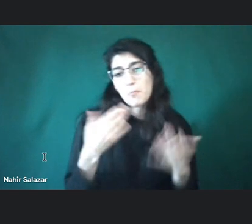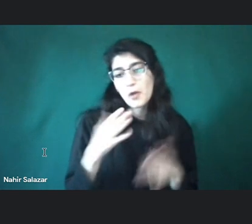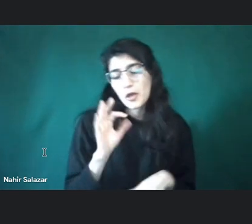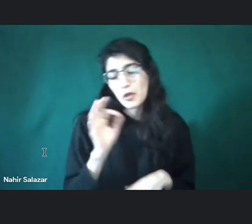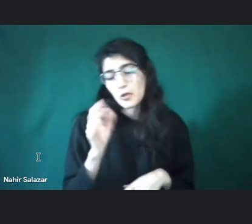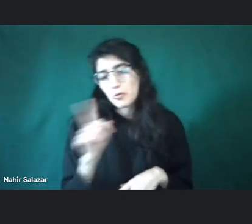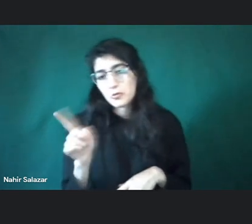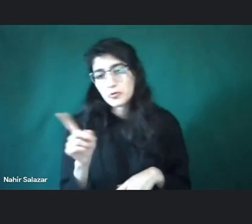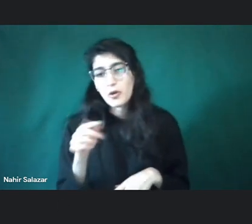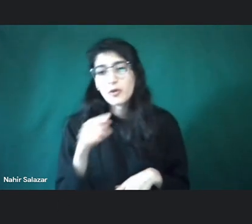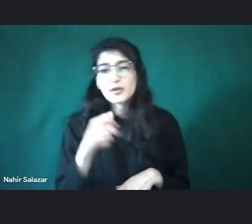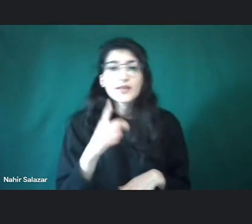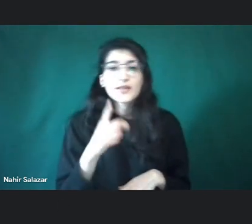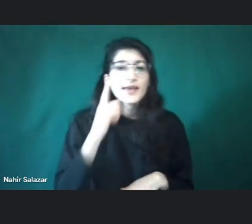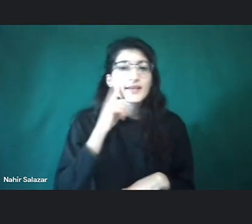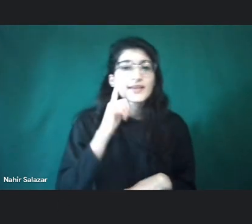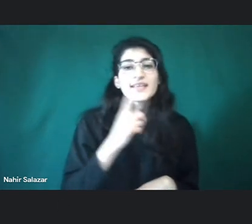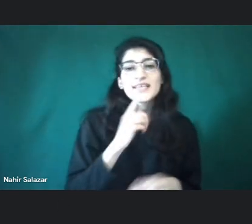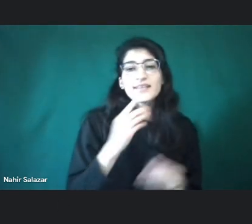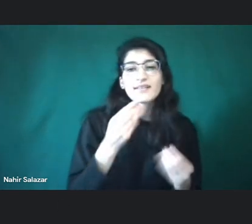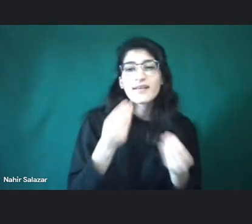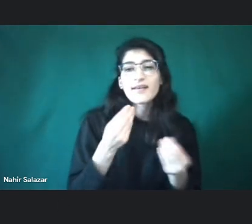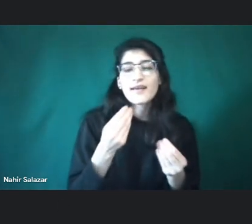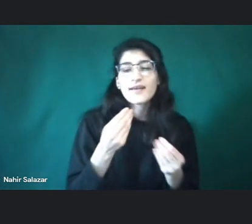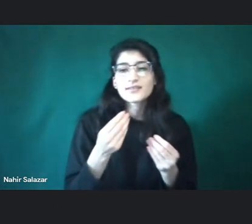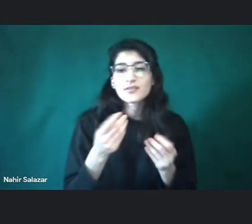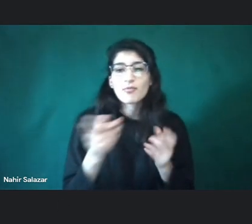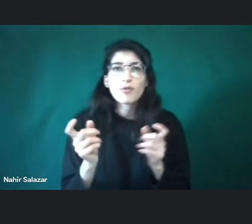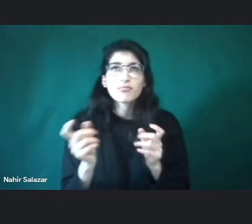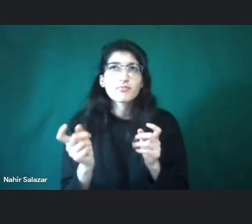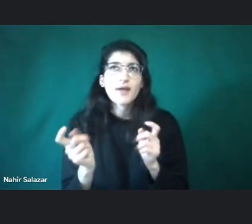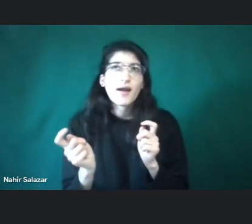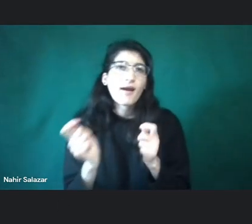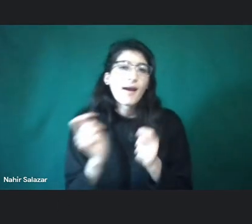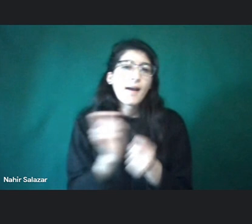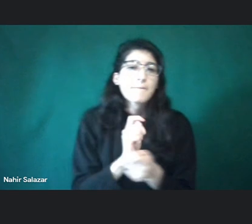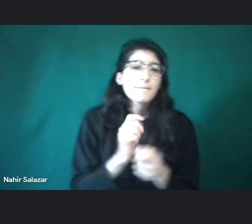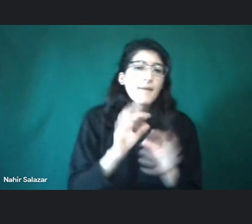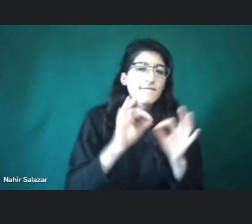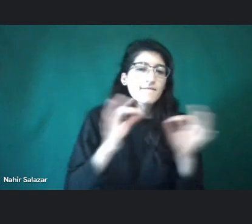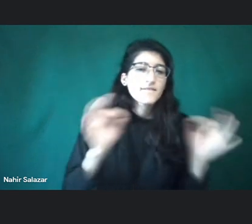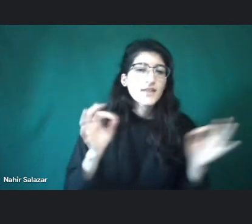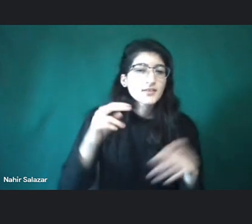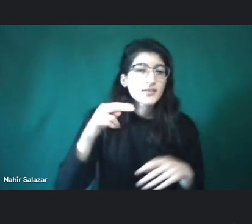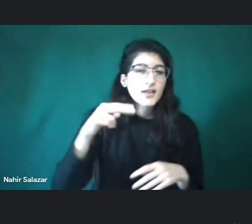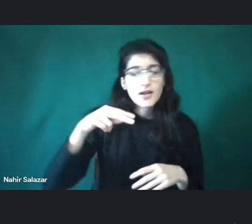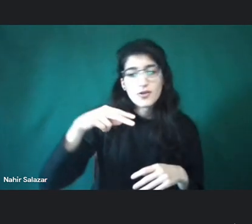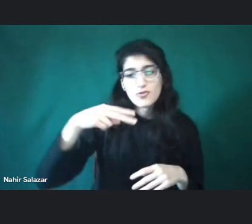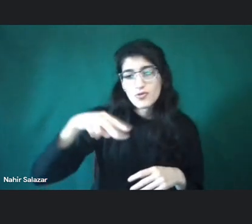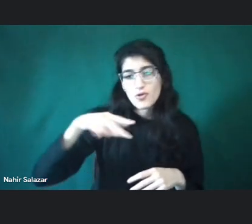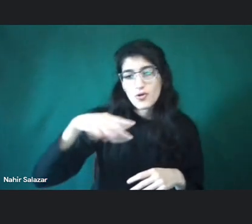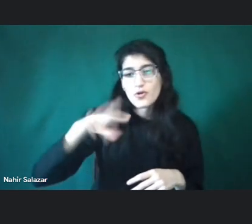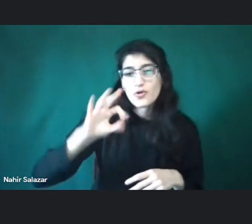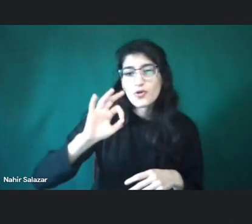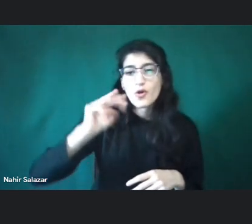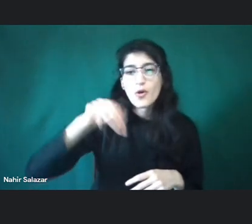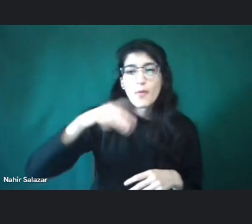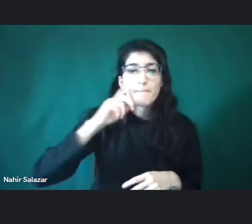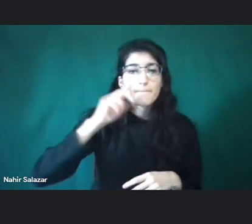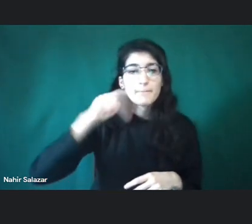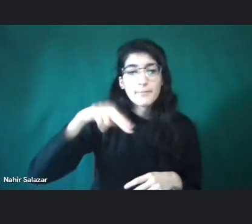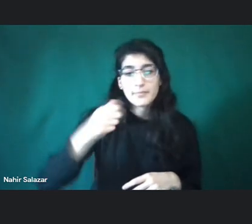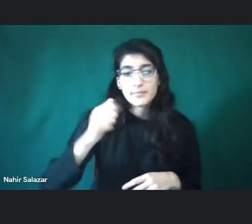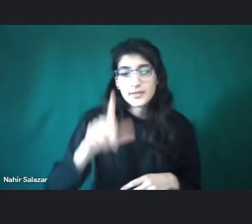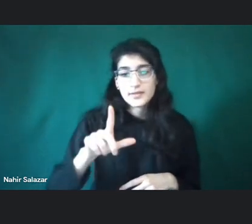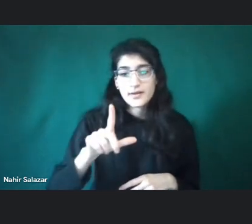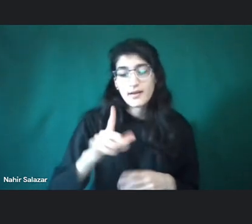una frase nominal, ¿sí? ¿Y qué más? ¿Dónde está la próxima? Is es un verbo, timely es